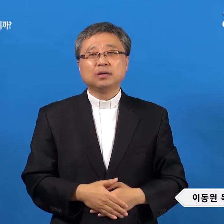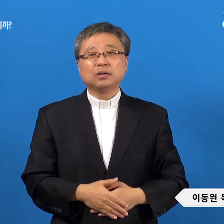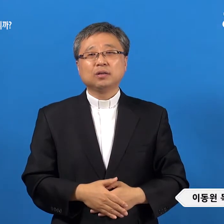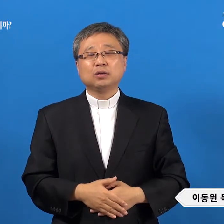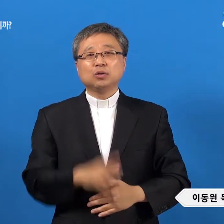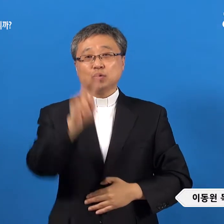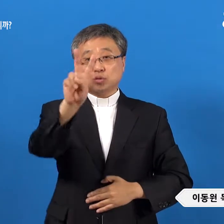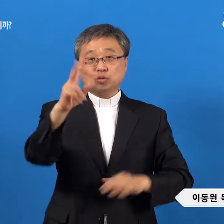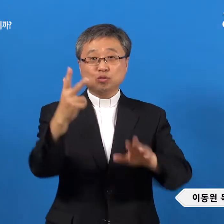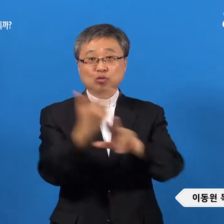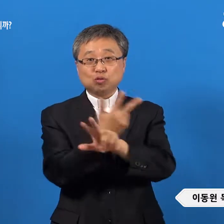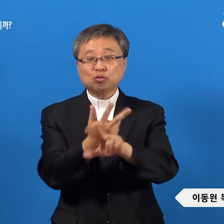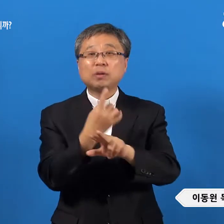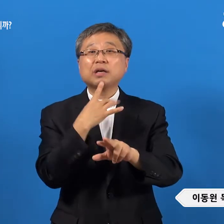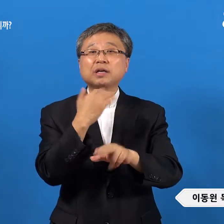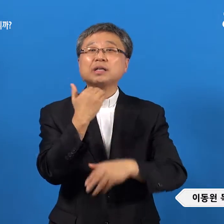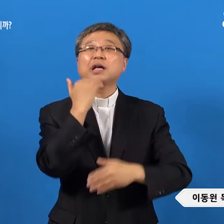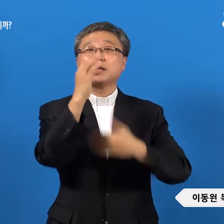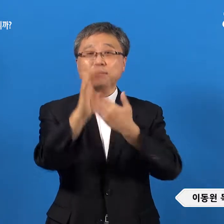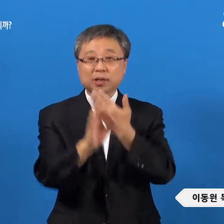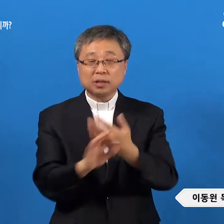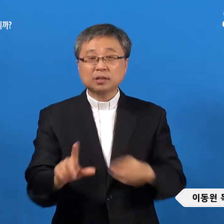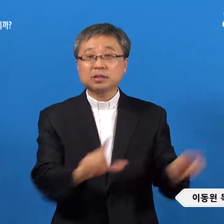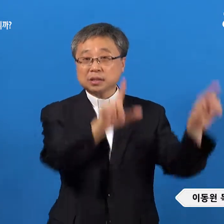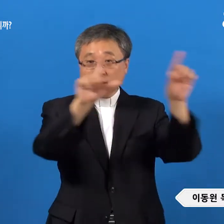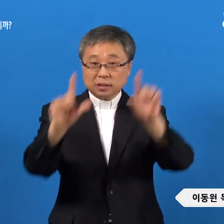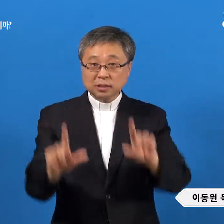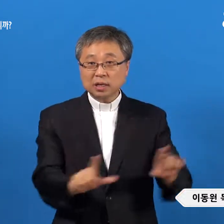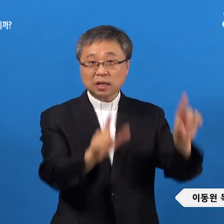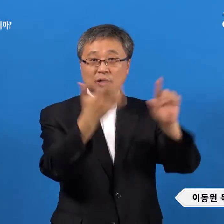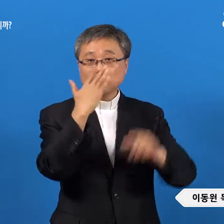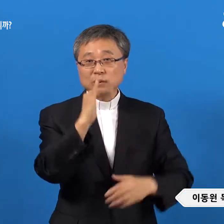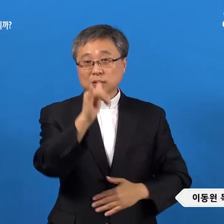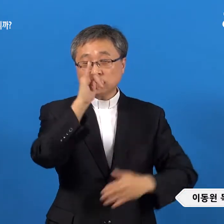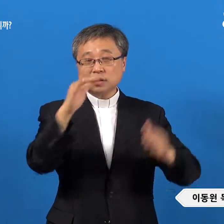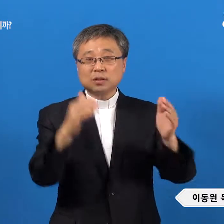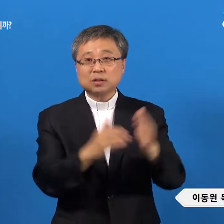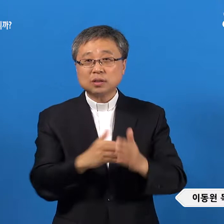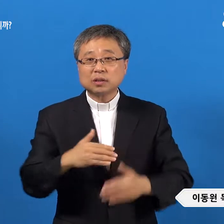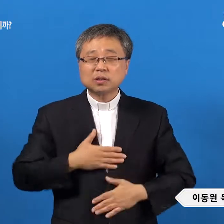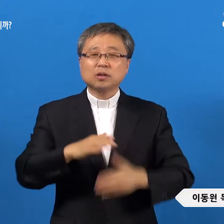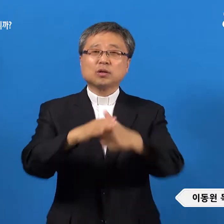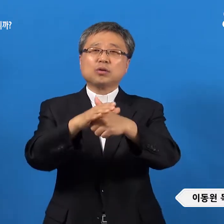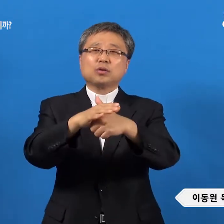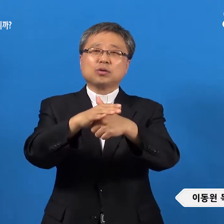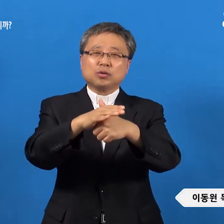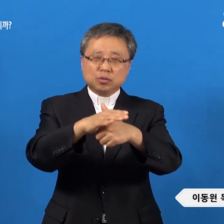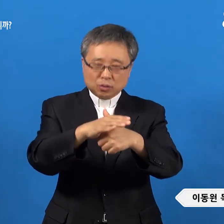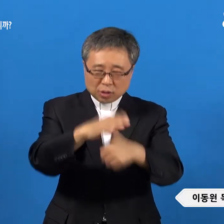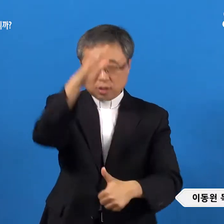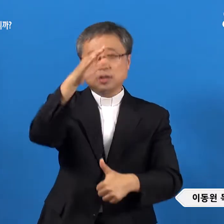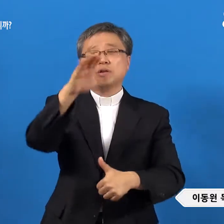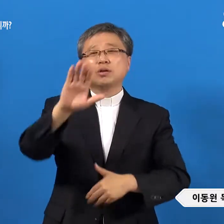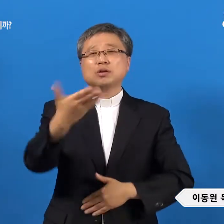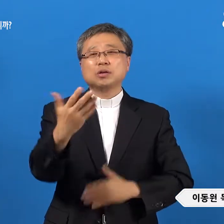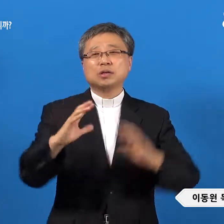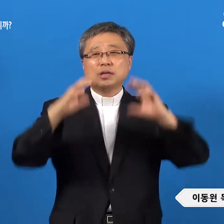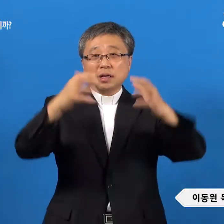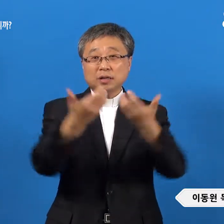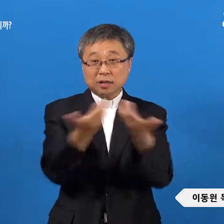2주만 기다리면 살 수 있었어요. 네, 4월 9일 그는 교수형에 집행되어 세상을 떠나갑니다. 근데 그가